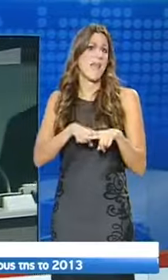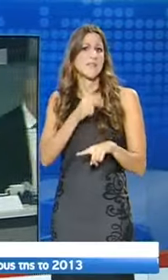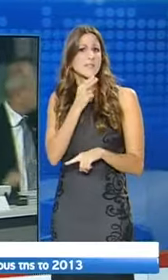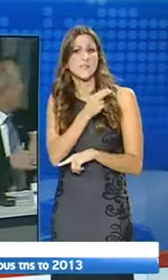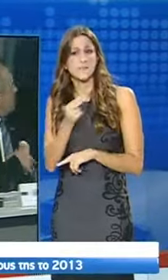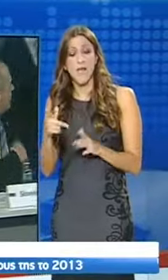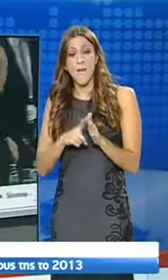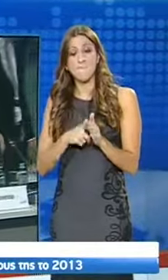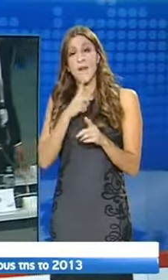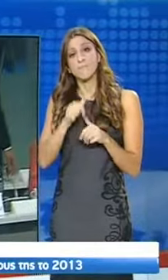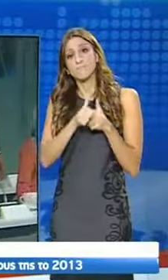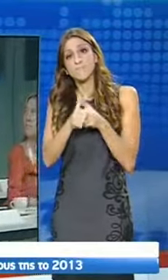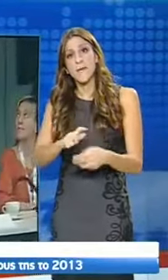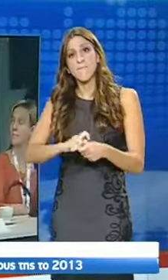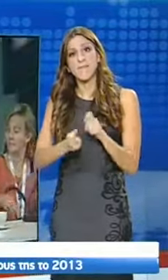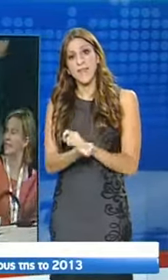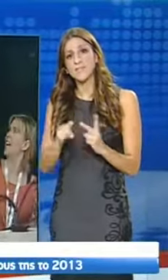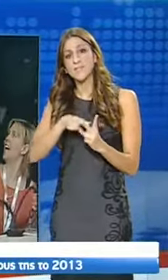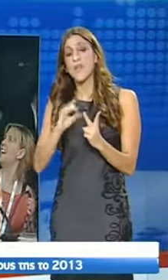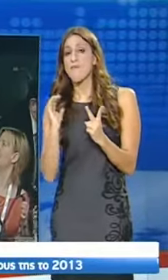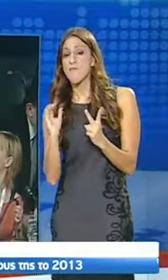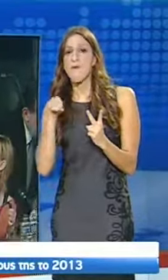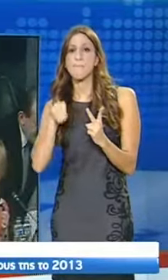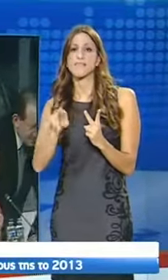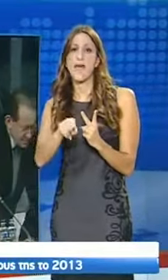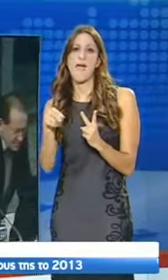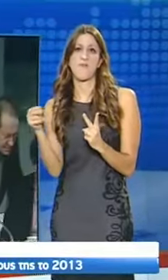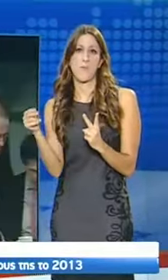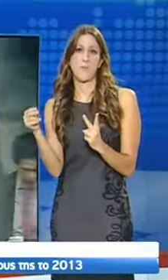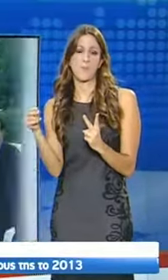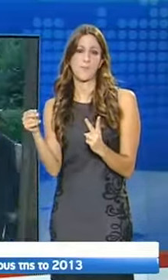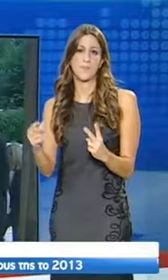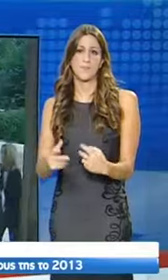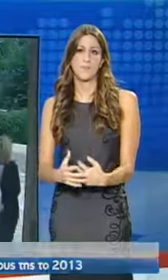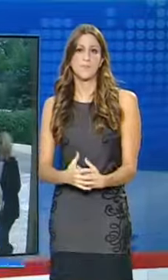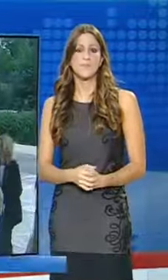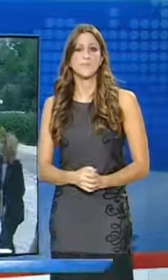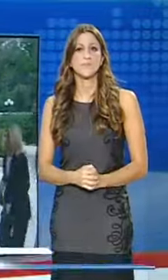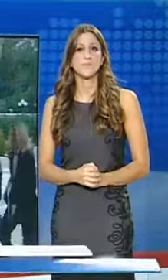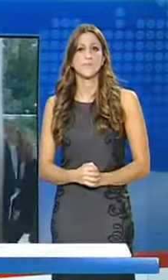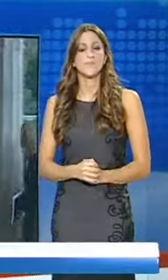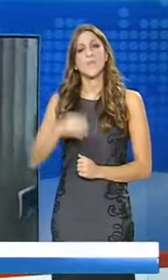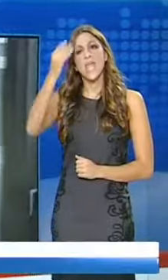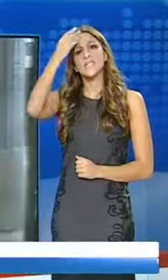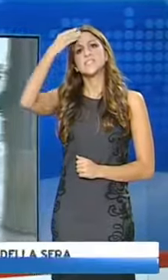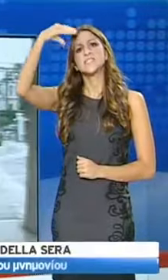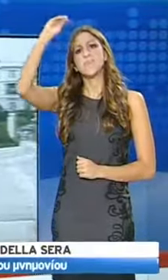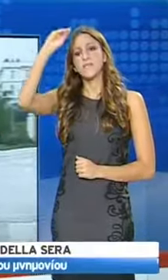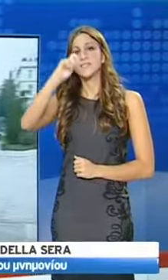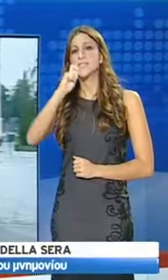τις μεταρρυθμίσεις παραμένοντας στην Ευρωζώνη, είπε ο κύριος Άσμουσεν. Ο Αλέξης Τσίπρας, σε συνέντευξή του στην ιταλική εφημερίδα